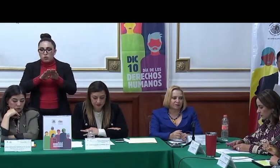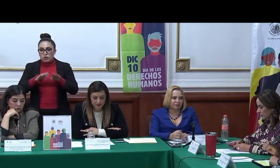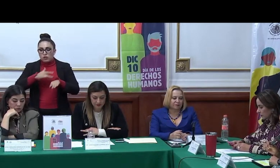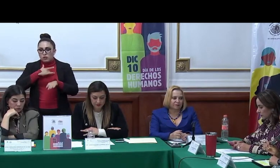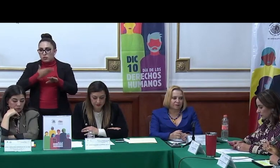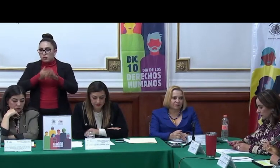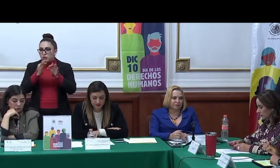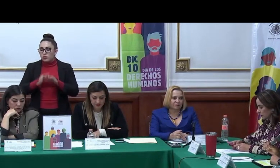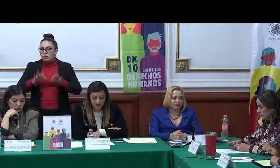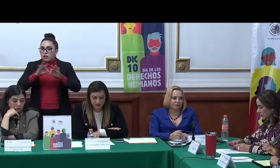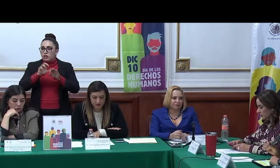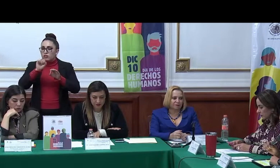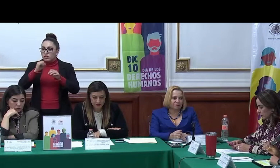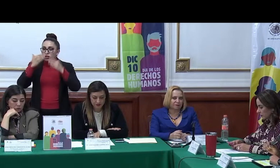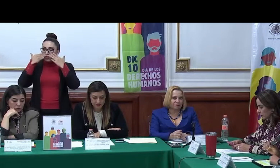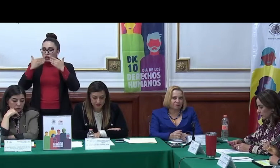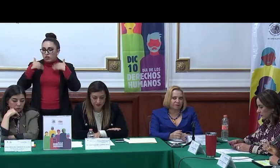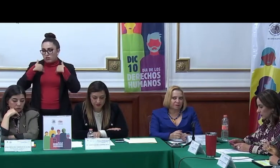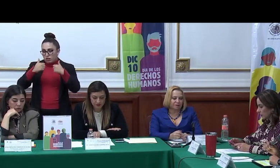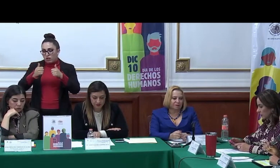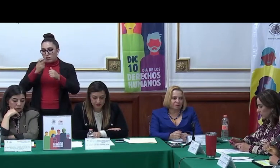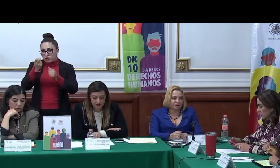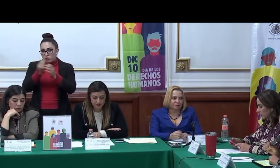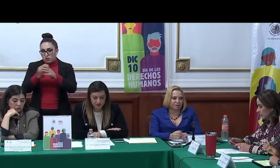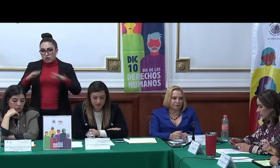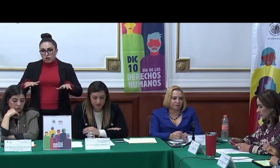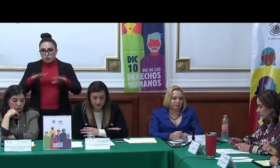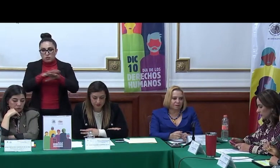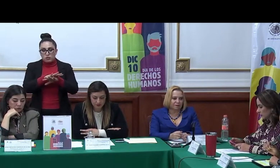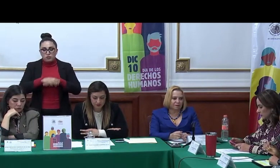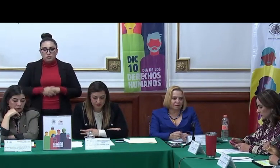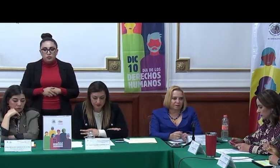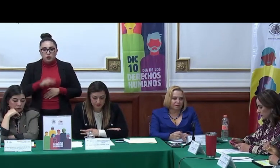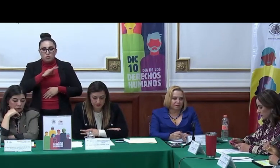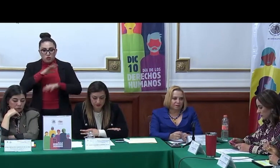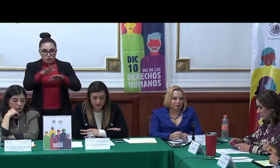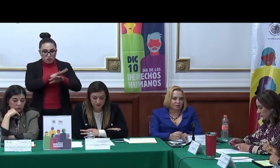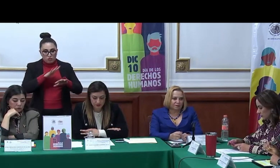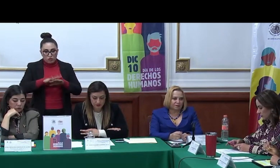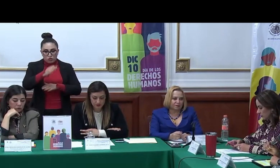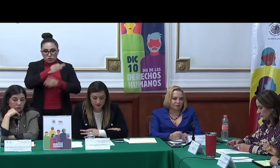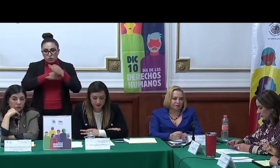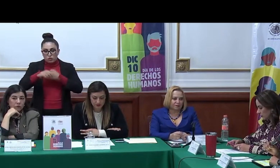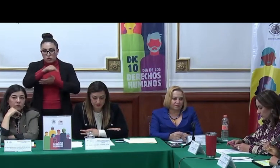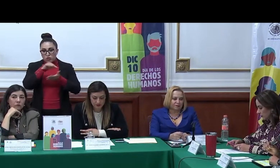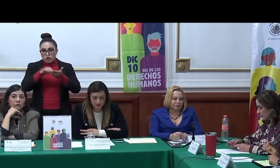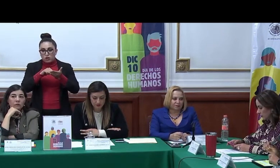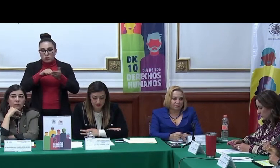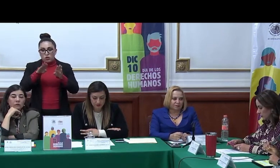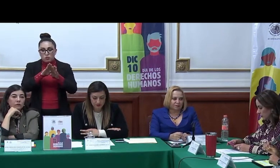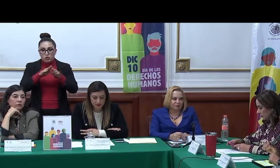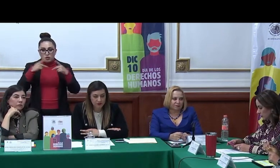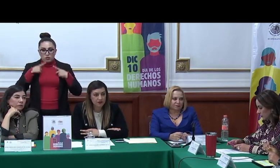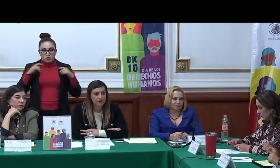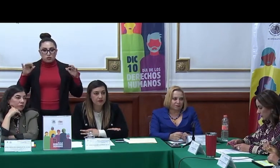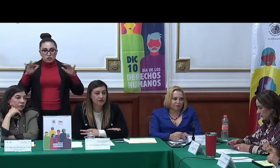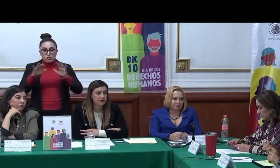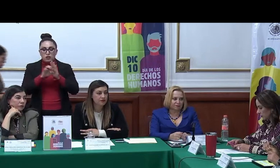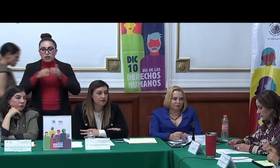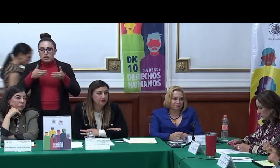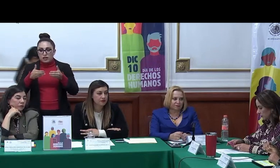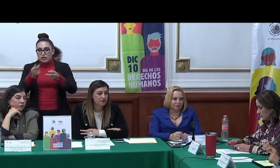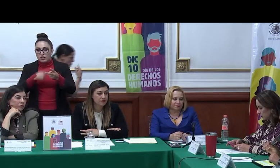manera integral. Por un lado, mejorar la infraestructura en espacios públicos como calles,